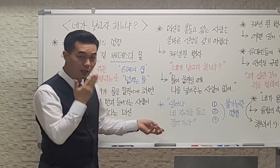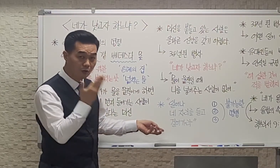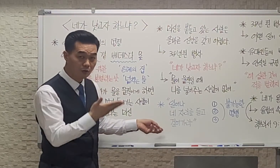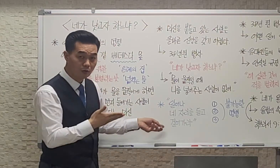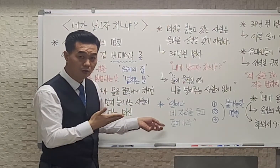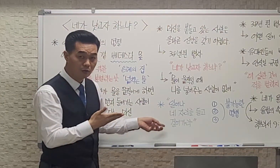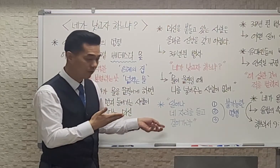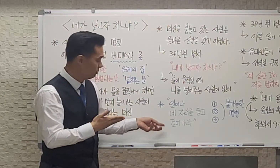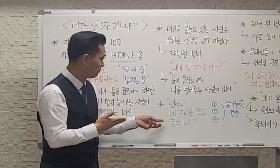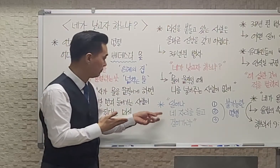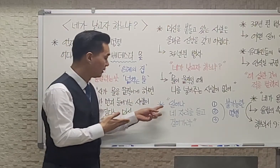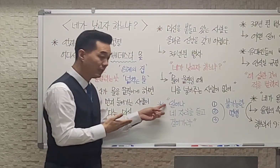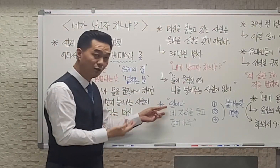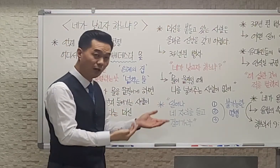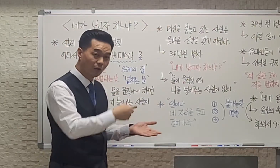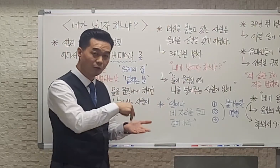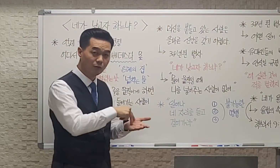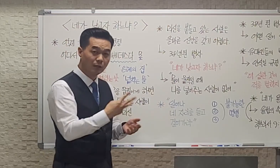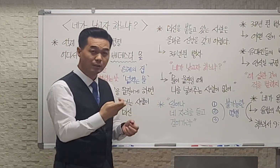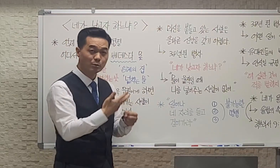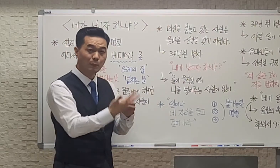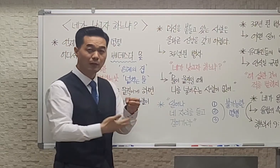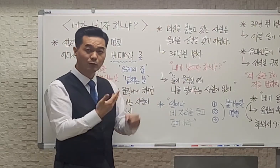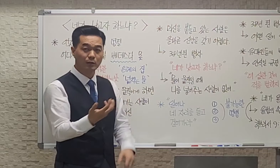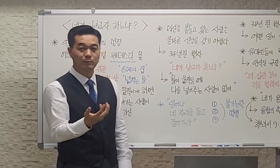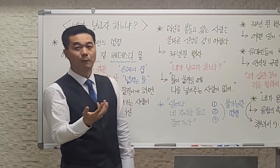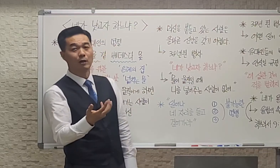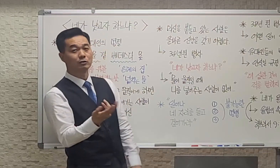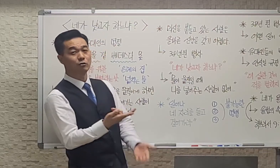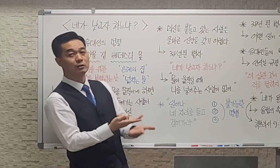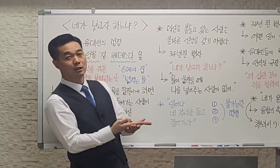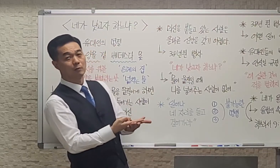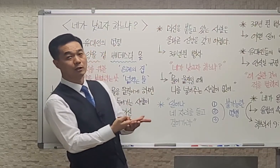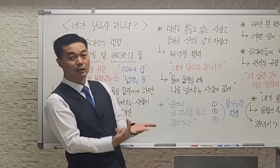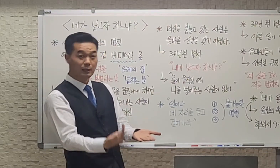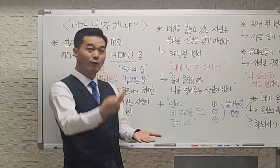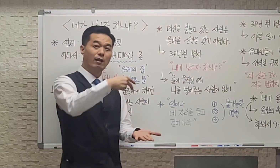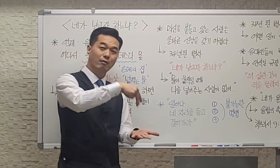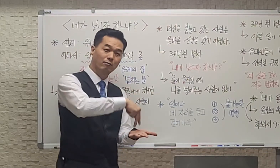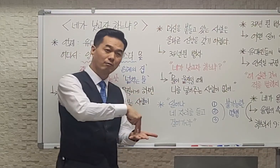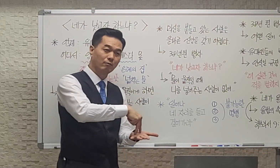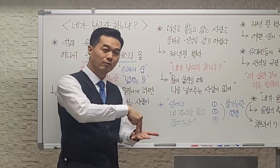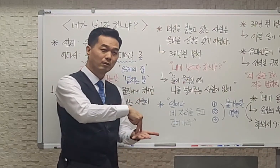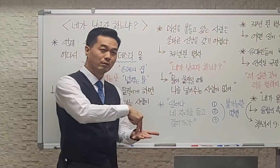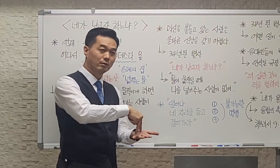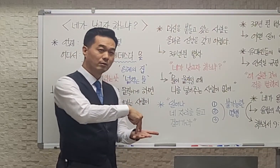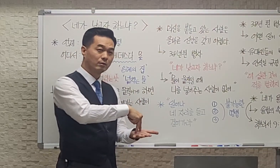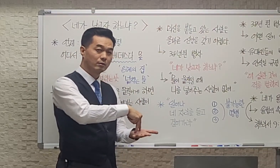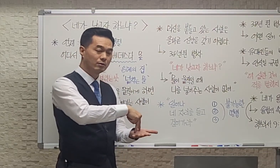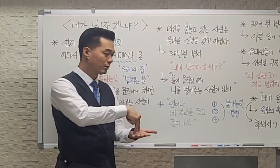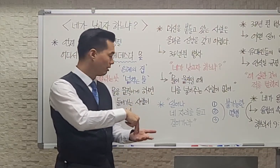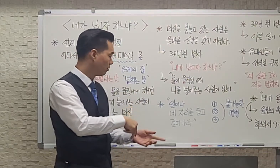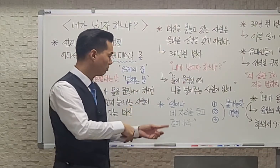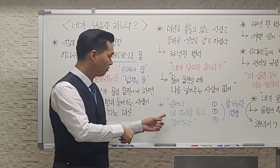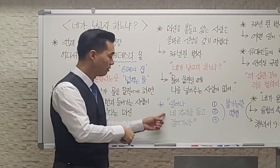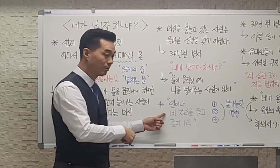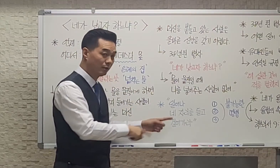가능해? 일어나요? 38년 동안 지금 아파가지고 누워있는 사람이 일어나요? 글쎄요.